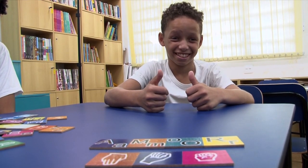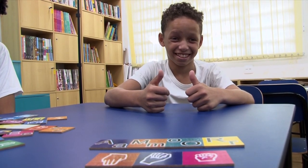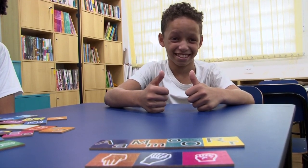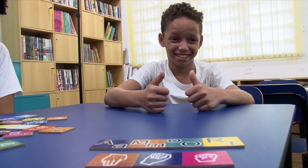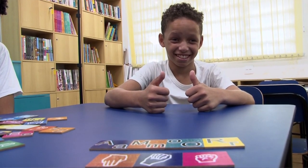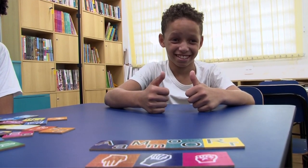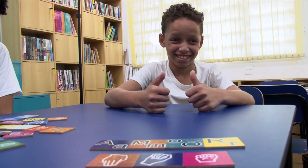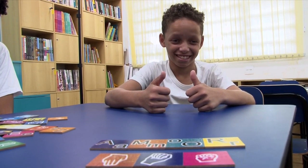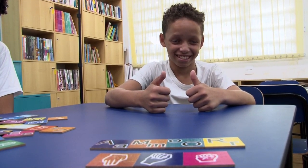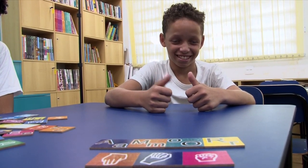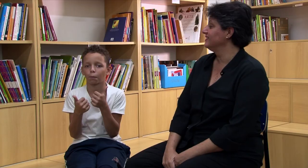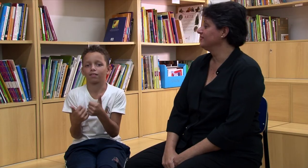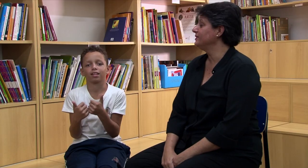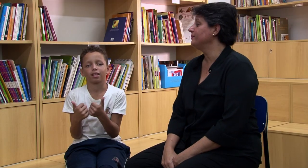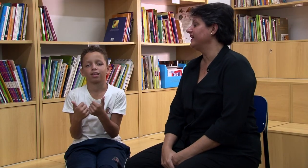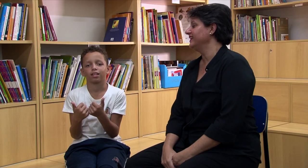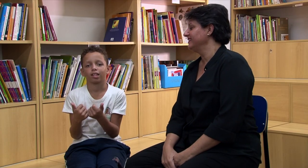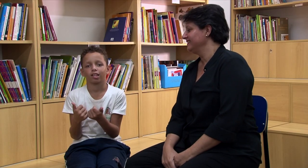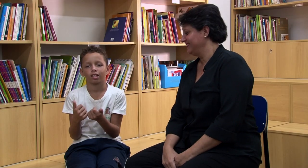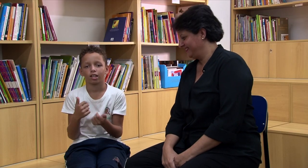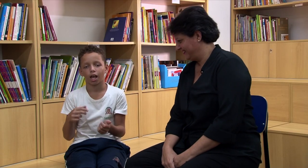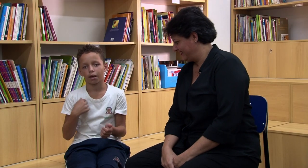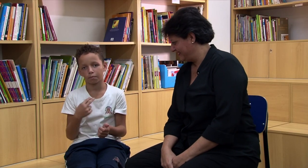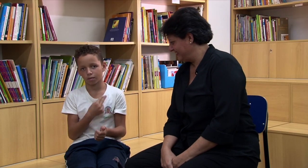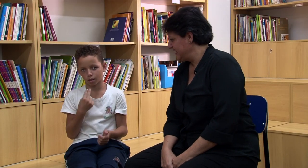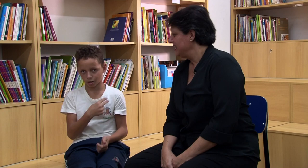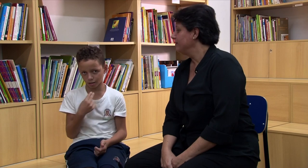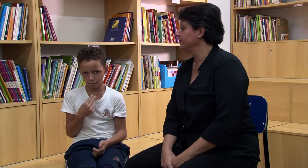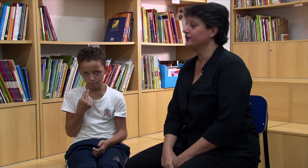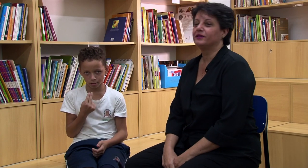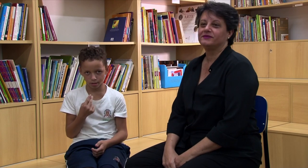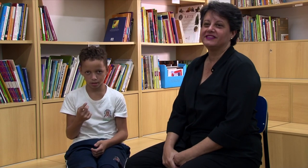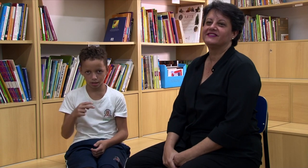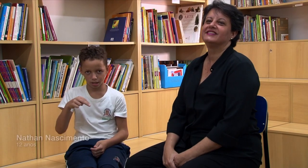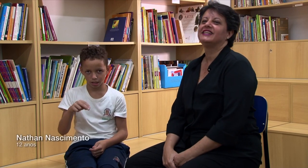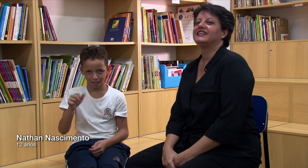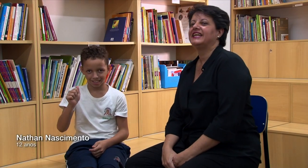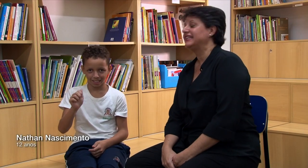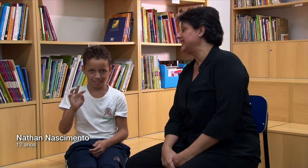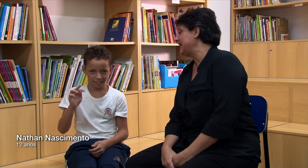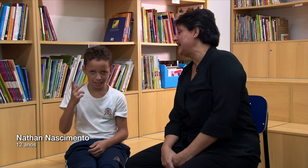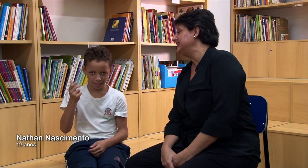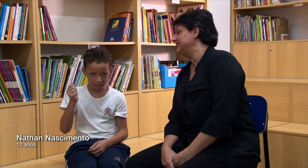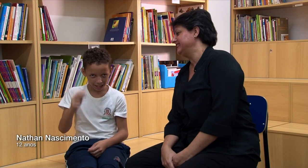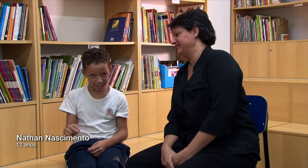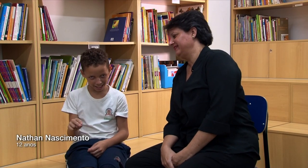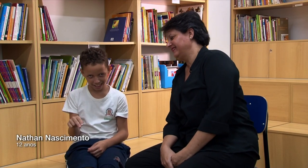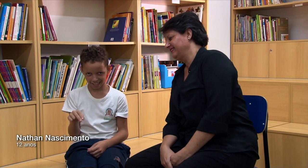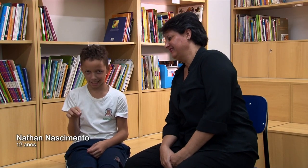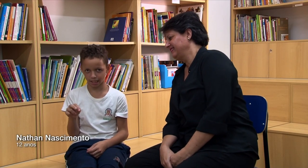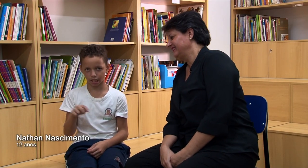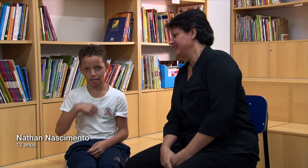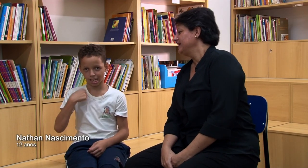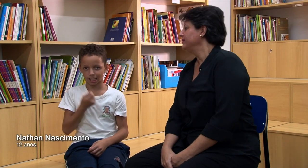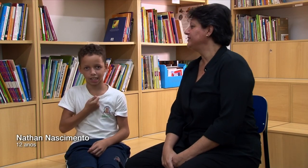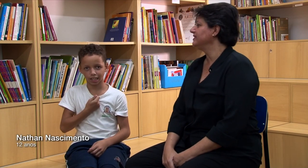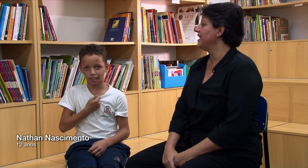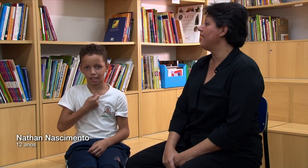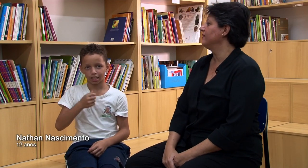Olá, tudo bem? Meu nome é Nathan. Meu sinal